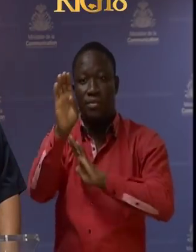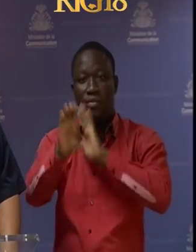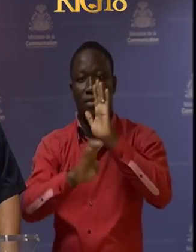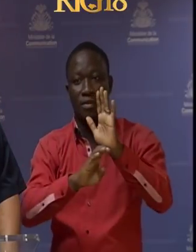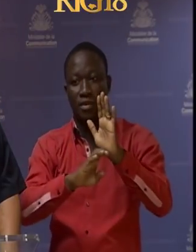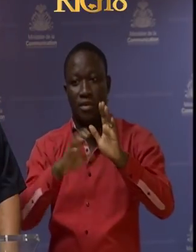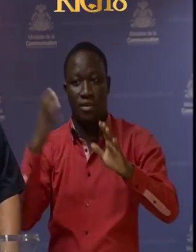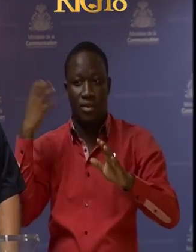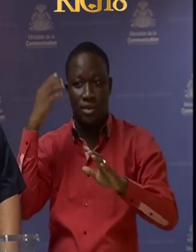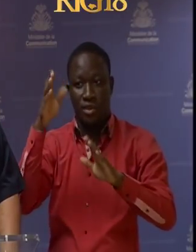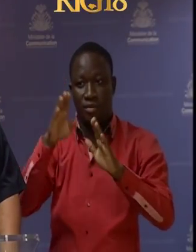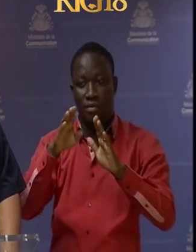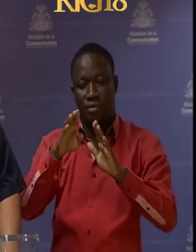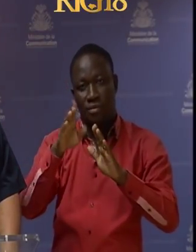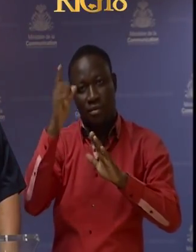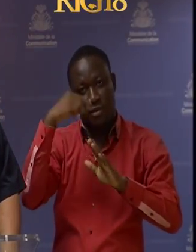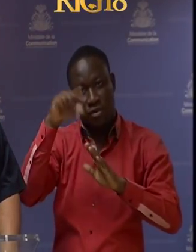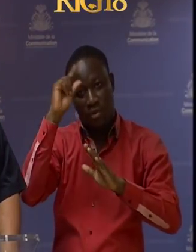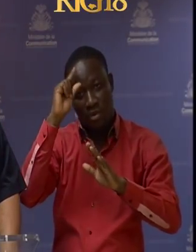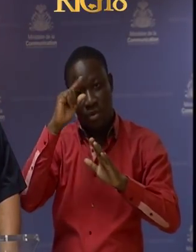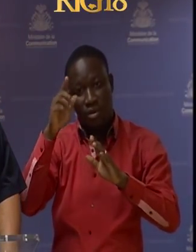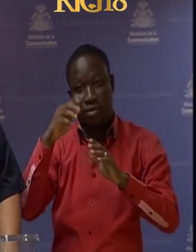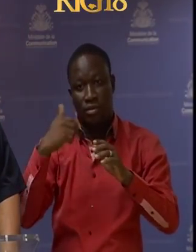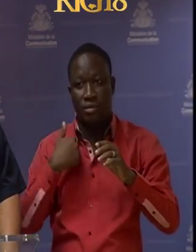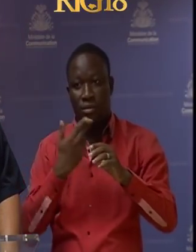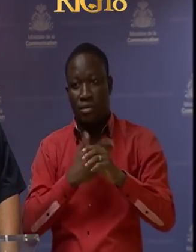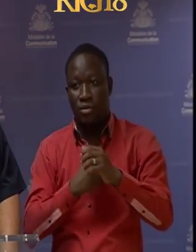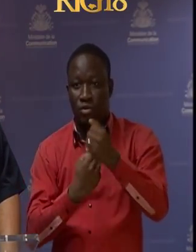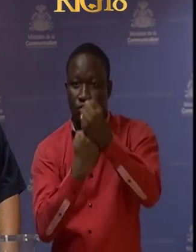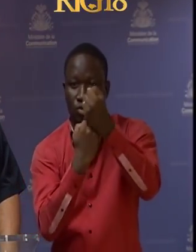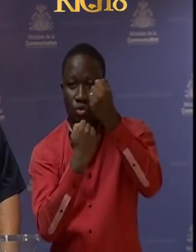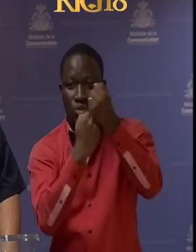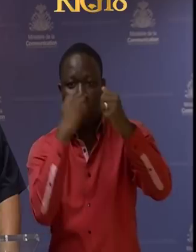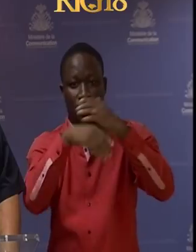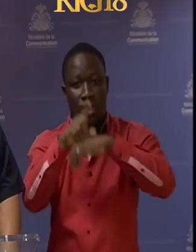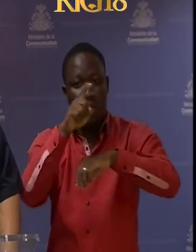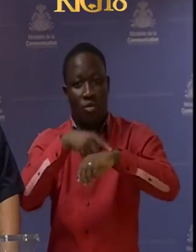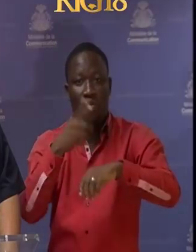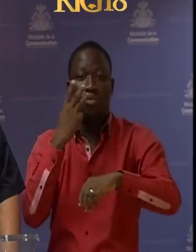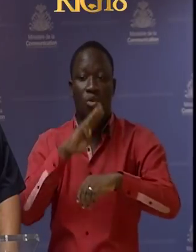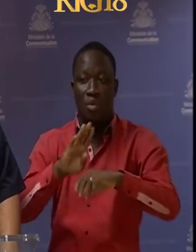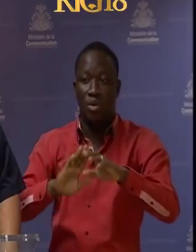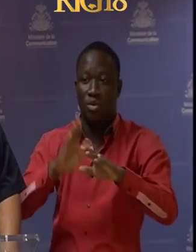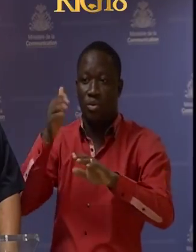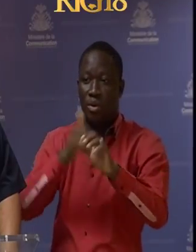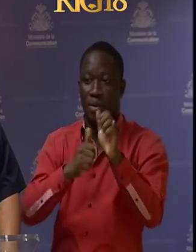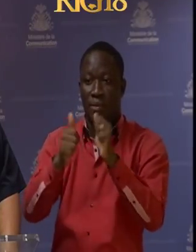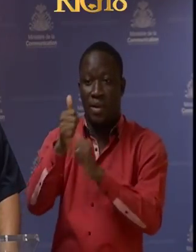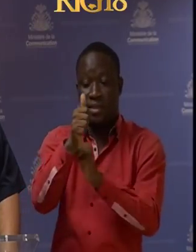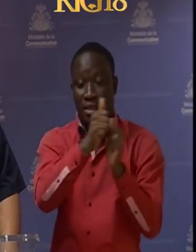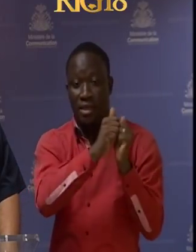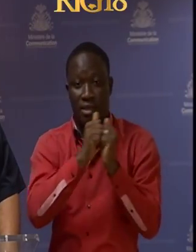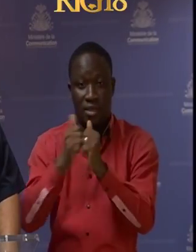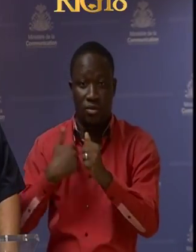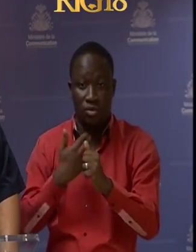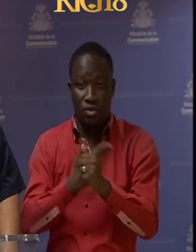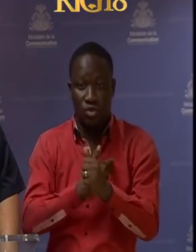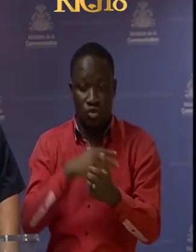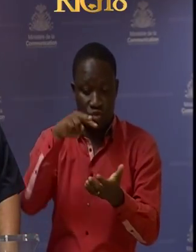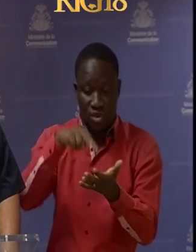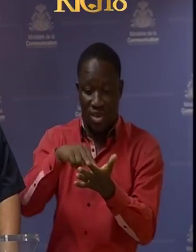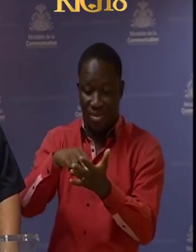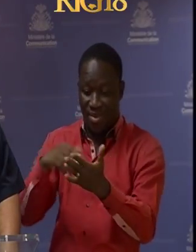gouvernement, avec tout gouvernement, nous solidaires dans le mauvais moment ça, que nous pas le passer ensemble et nous camper à